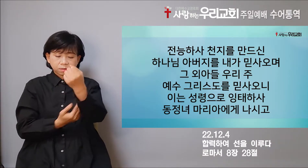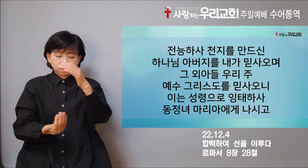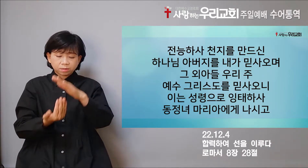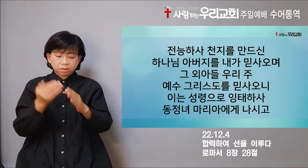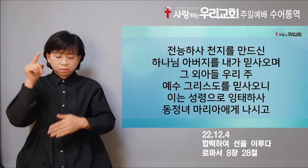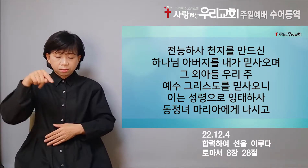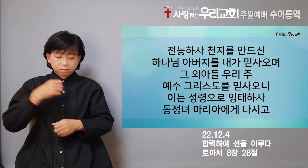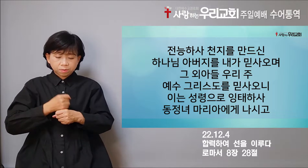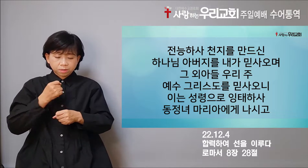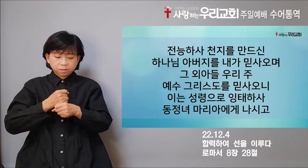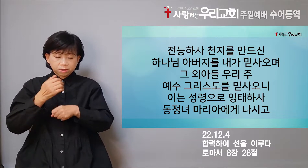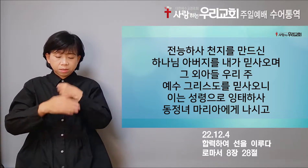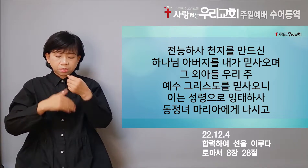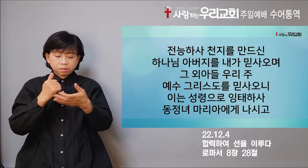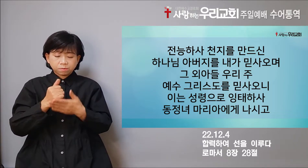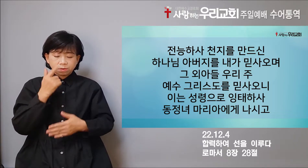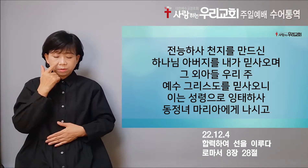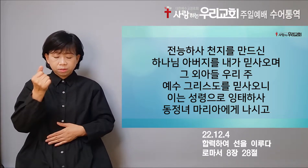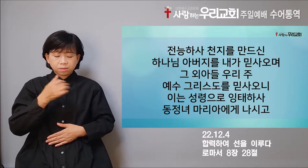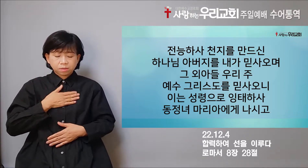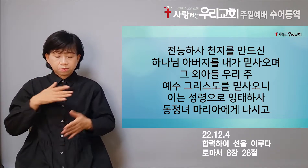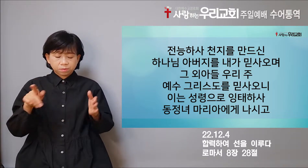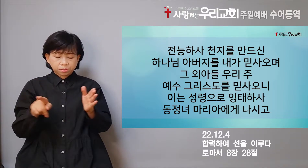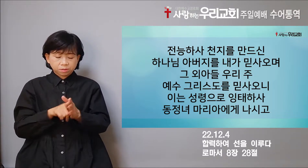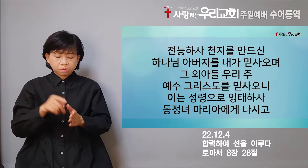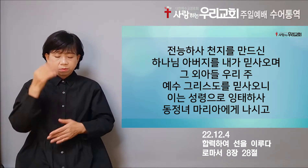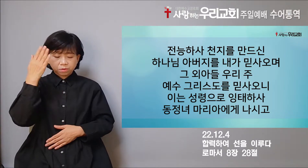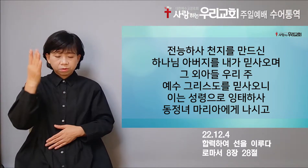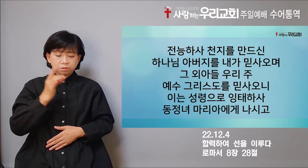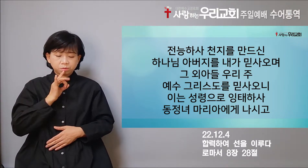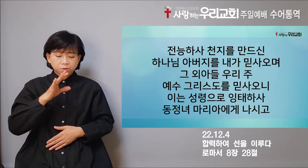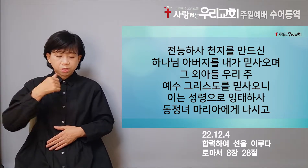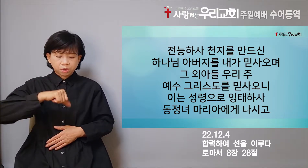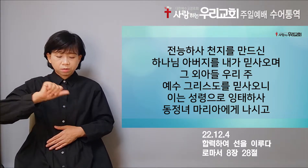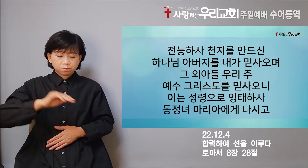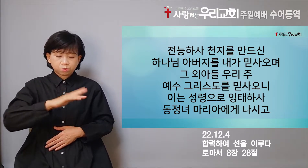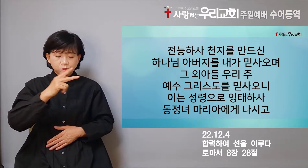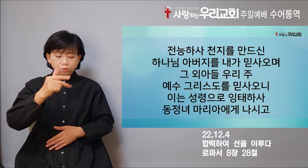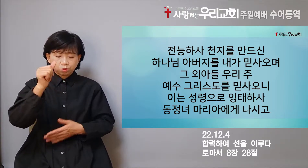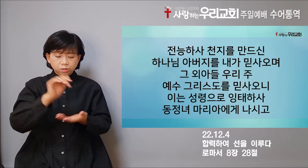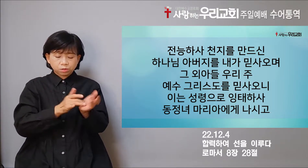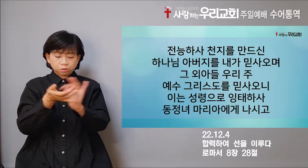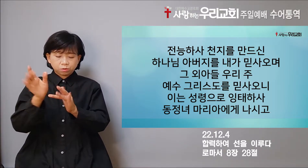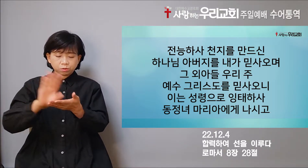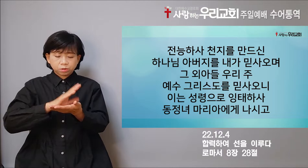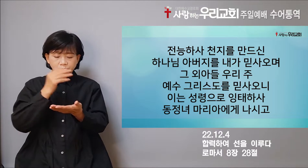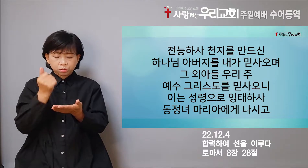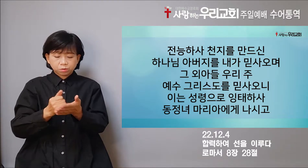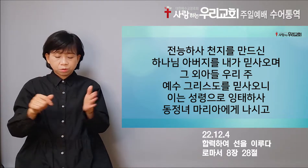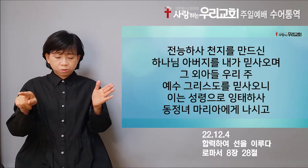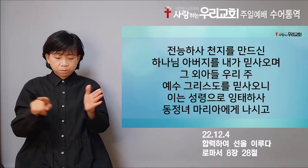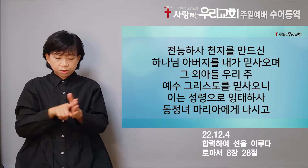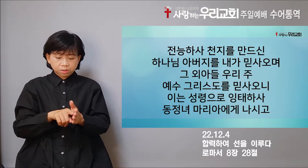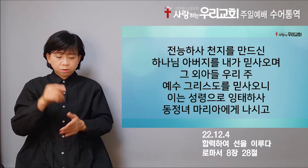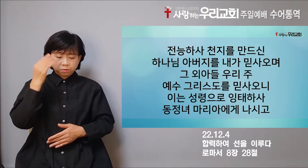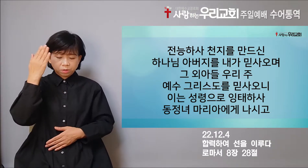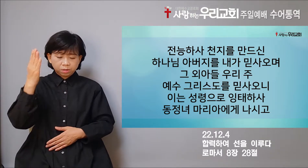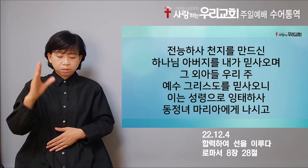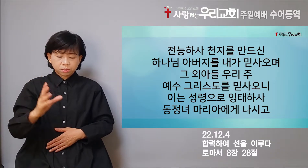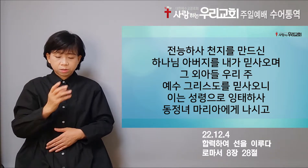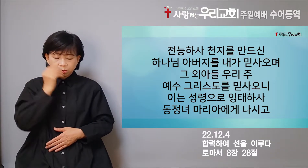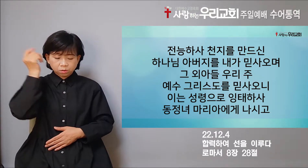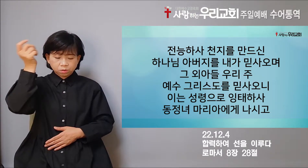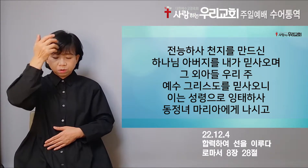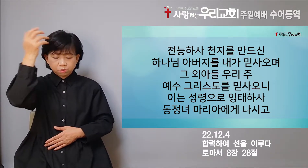전능하사 천지를 만드신 하나님 아버지를 내가 믿사오며 그 외아들 우리 주 예수 그리스도를 믿사오니